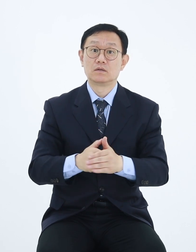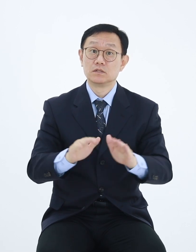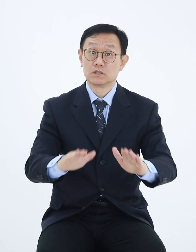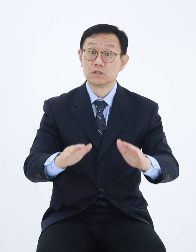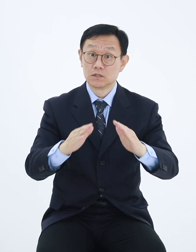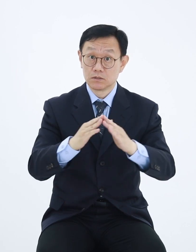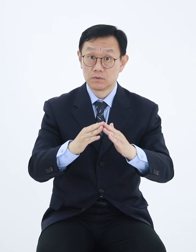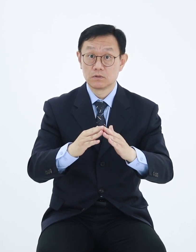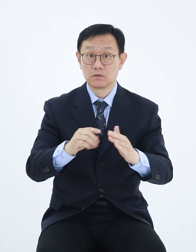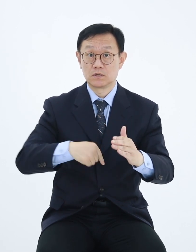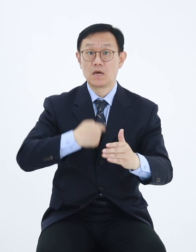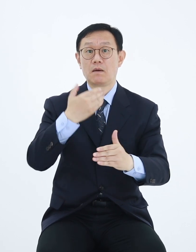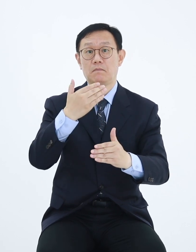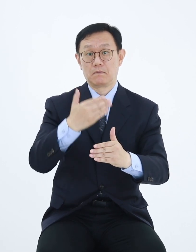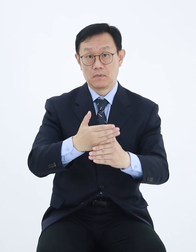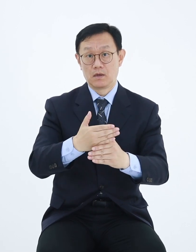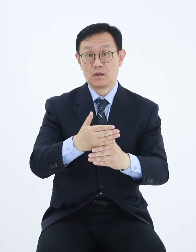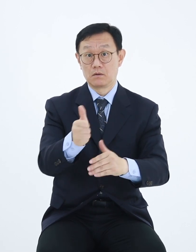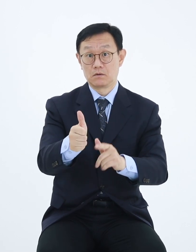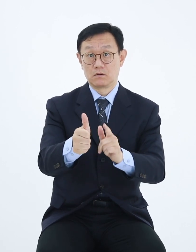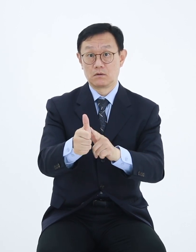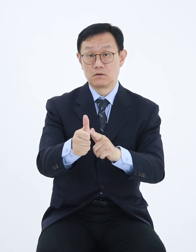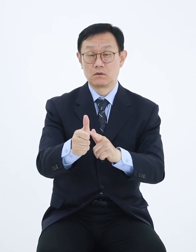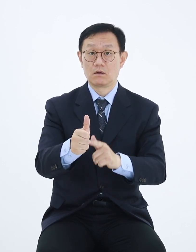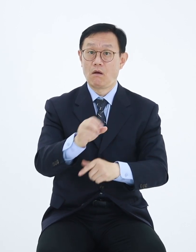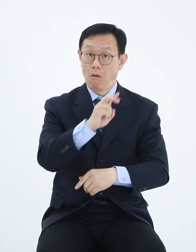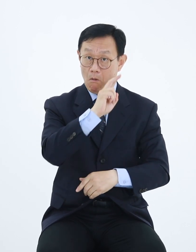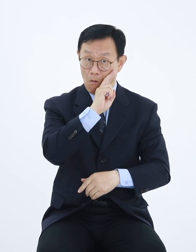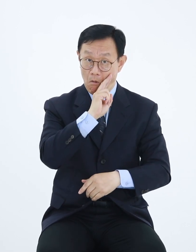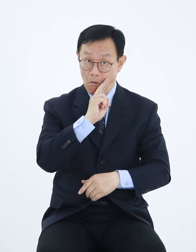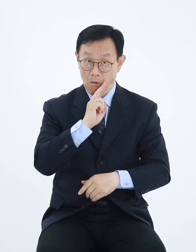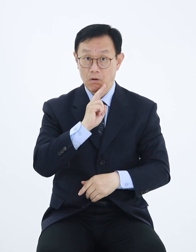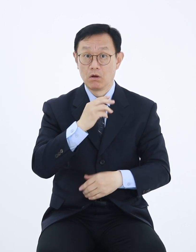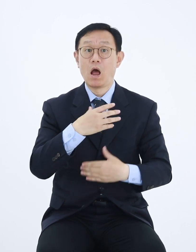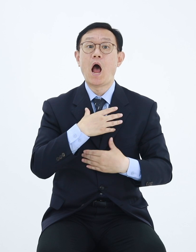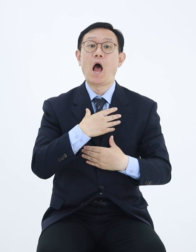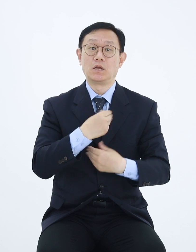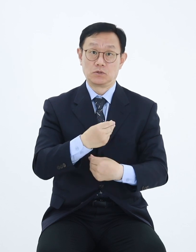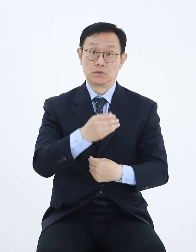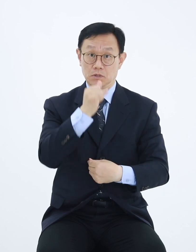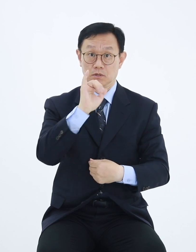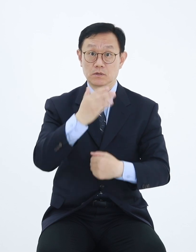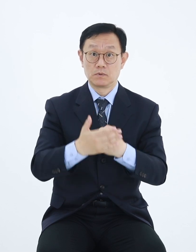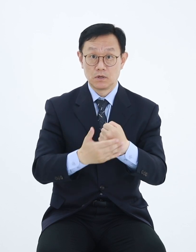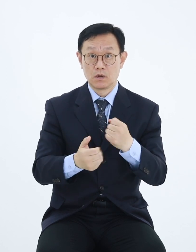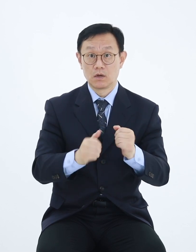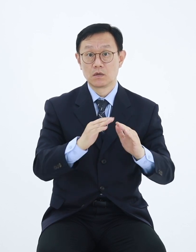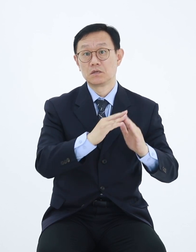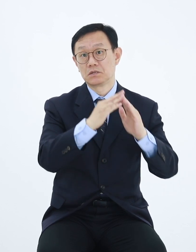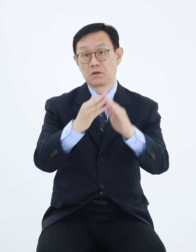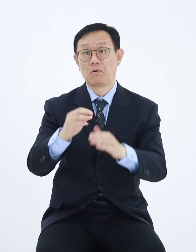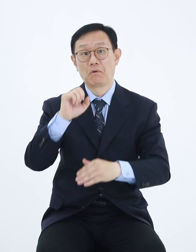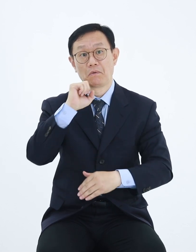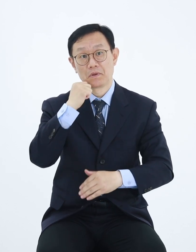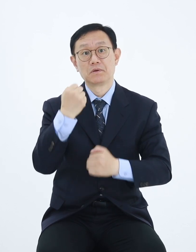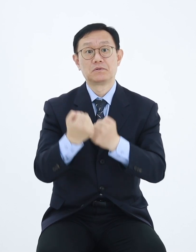자폐성형을 가진 b씨에게 친숙한 환경이며 안정성을 부여하기 때문에 이사하기 어렵다고 설명했습니다